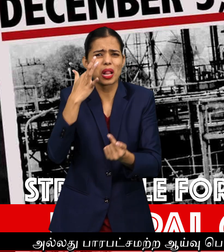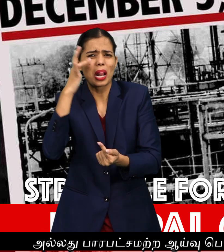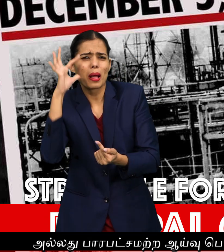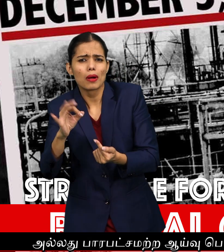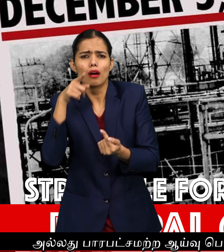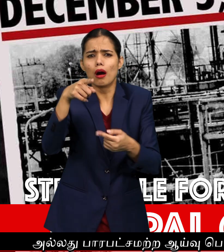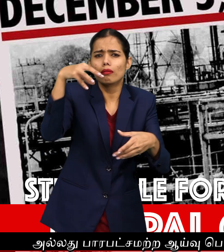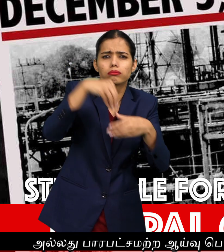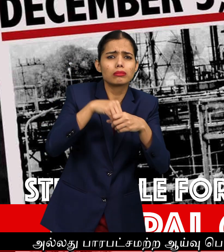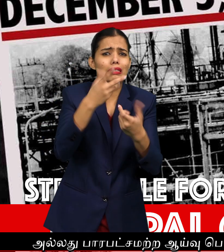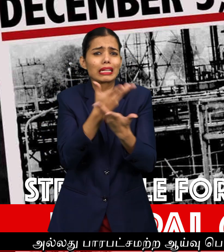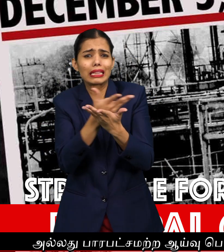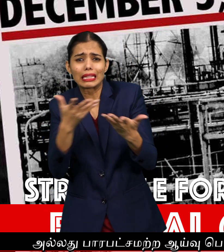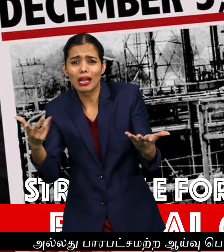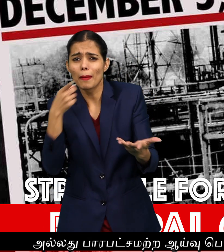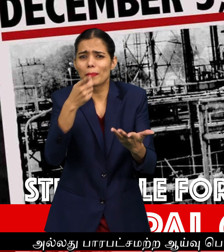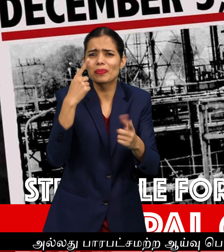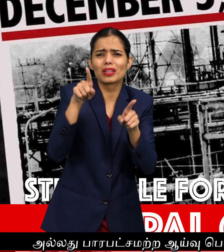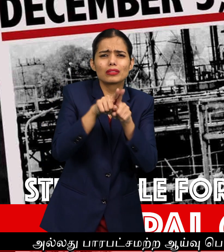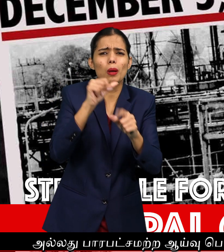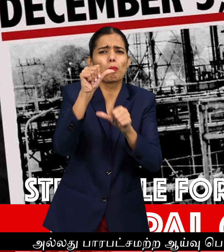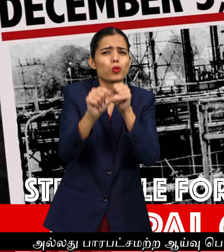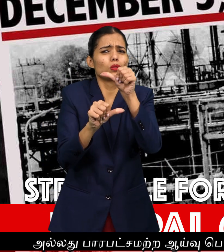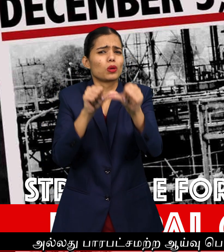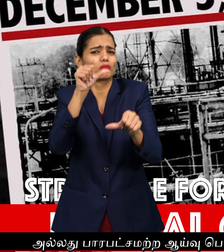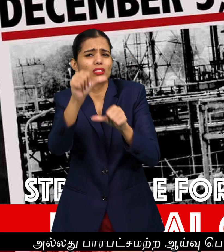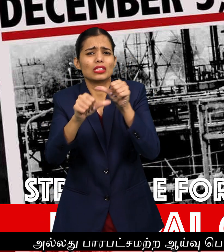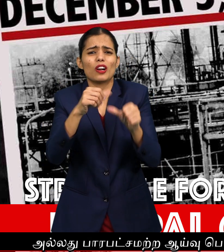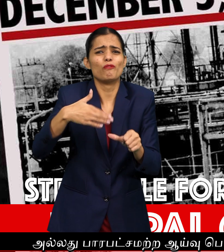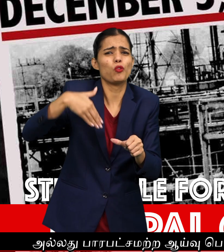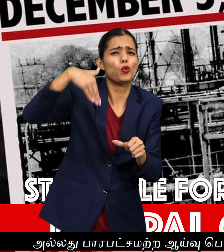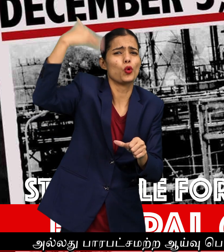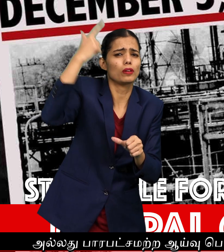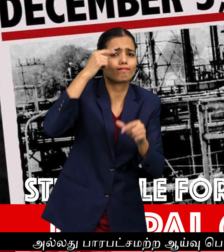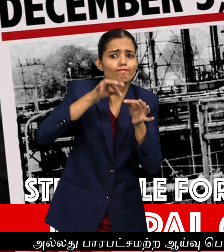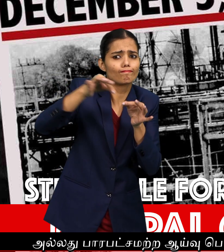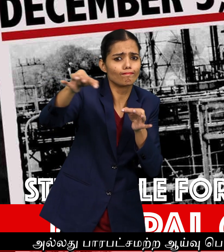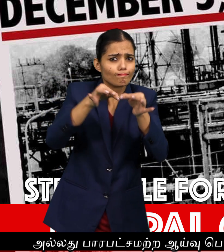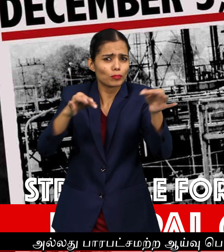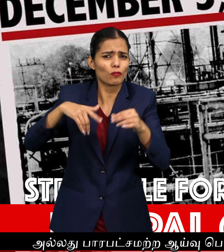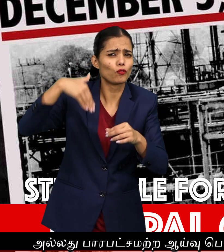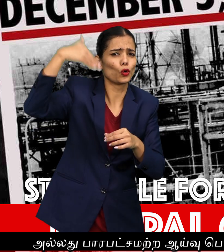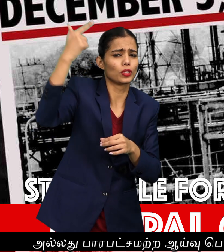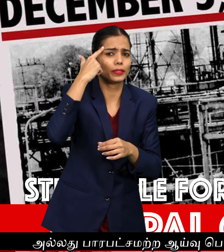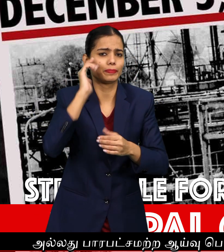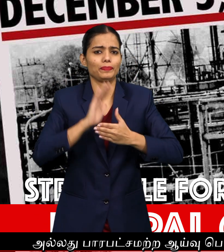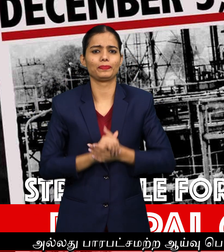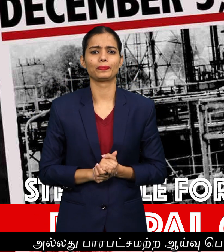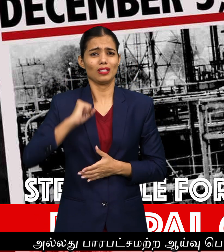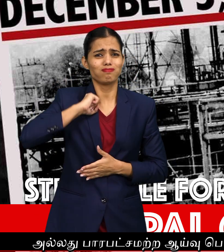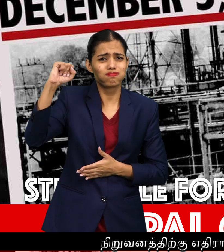அல்லது பாரபட்சமற்ற ஆய்வு பொறிமுறையின் பற்றாக்குறை இன்னும் உள்ளது.